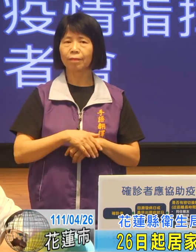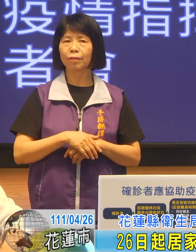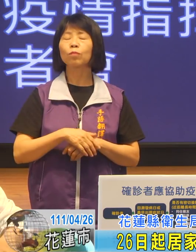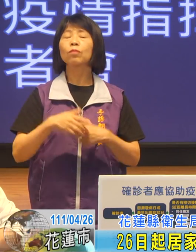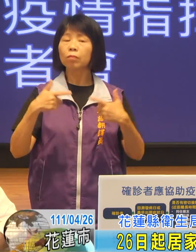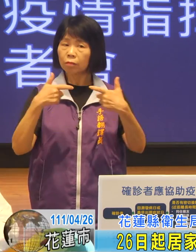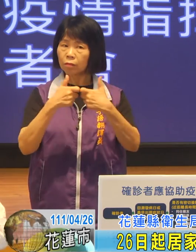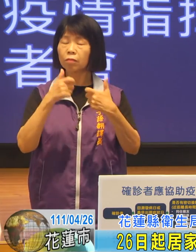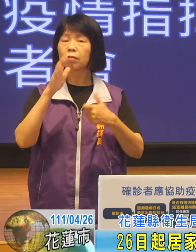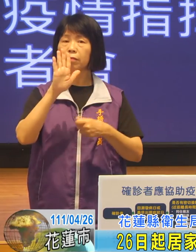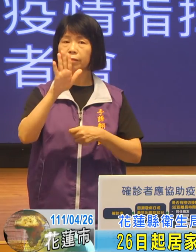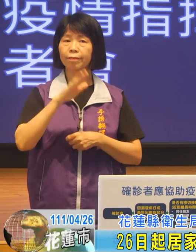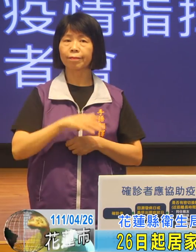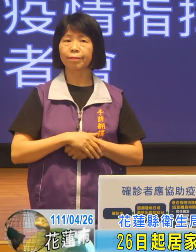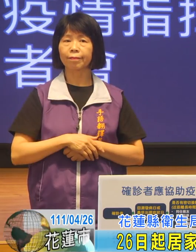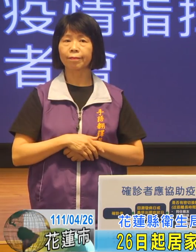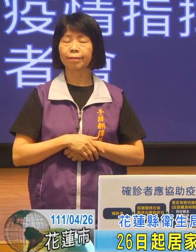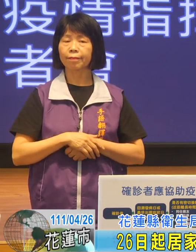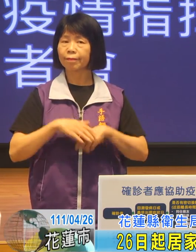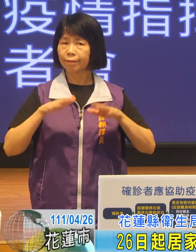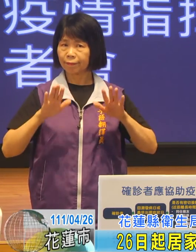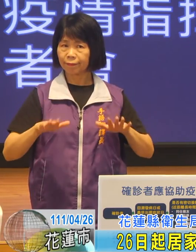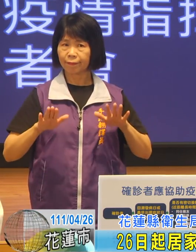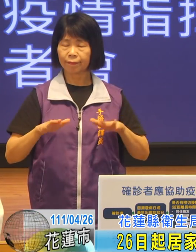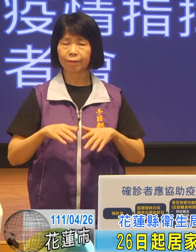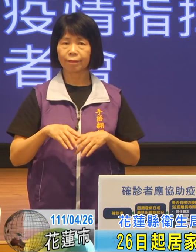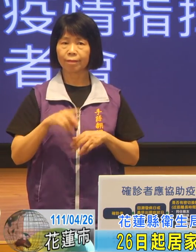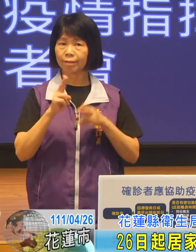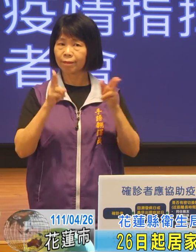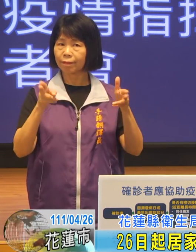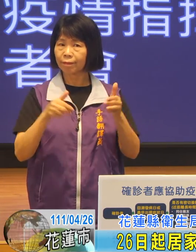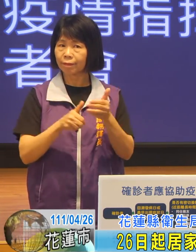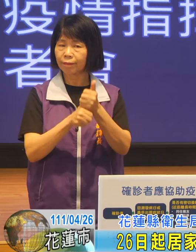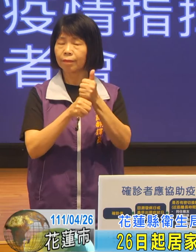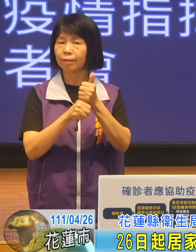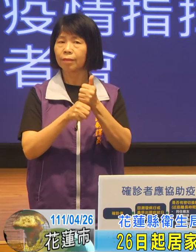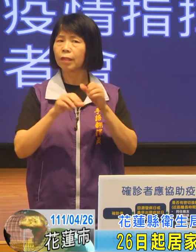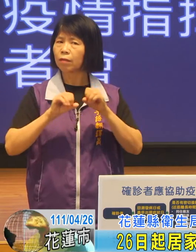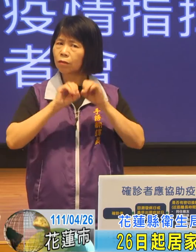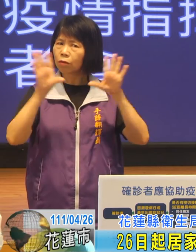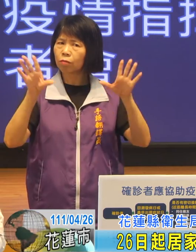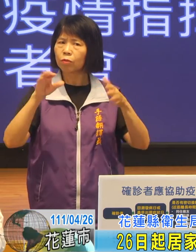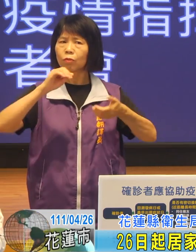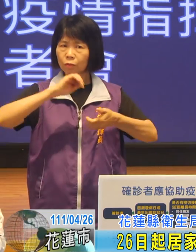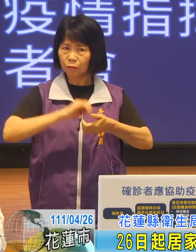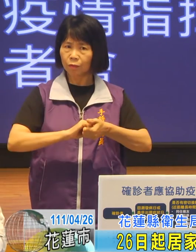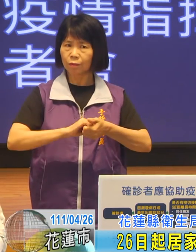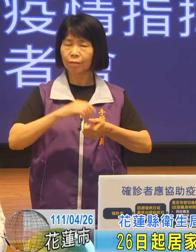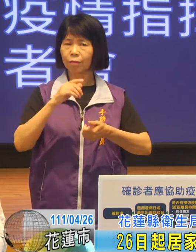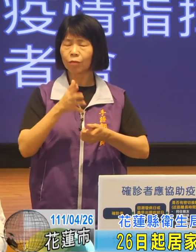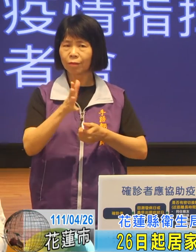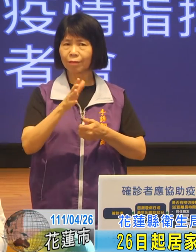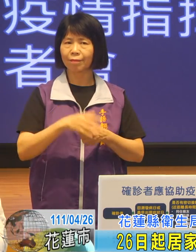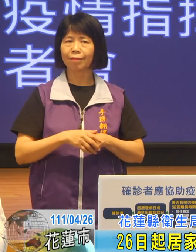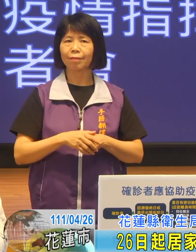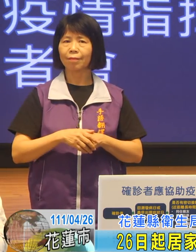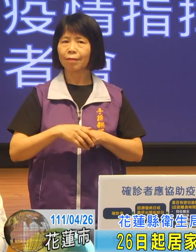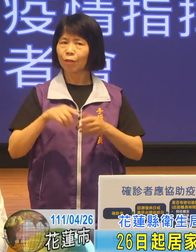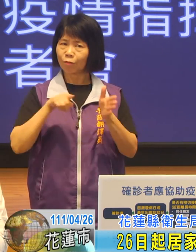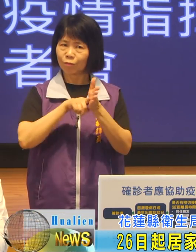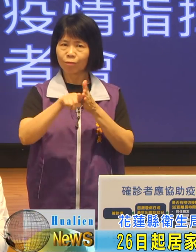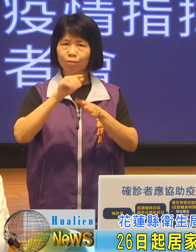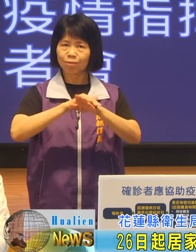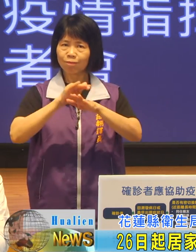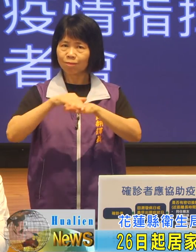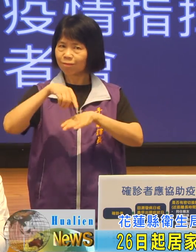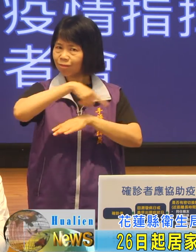当。好，我想今天中央疫情指挥中心会做这样的一个决定，一定是经过很多专家学